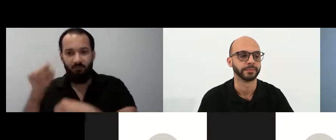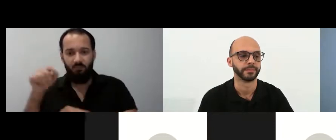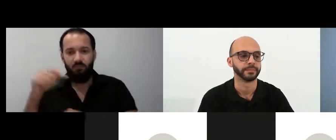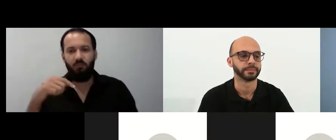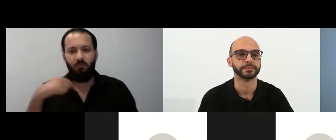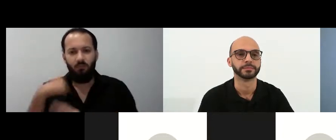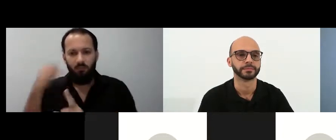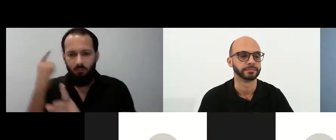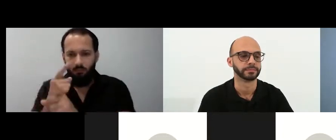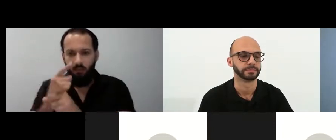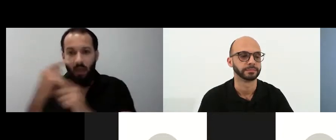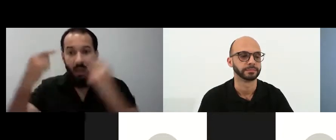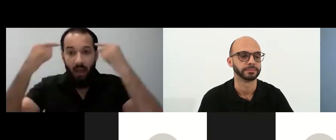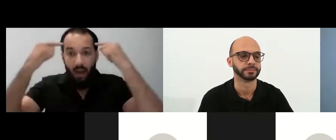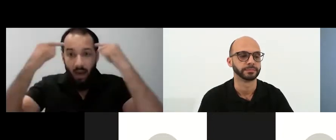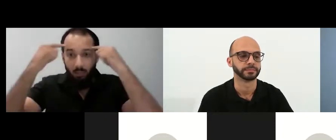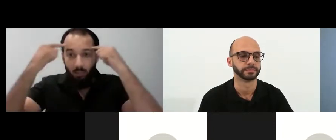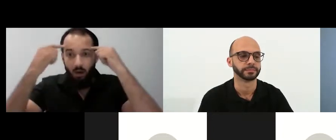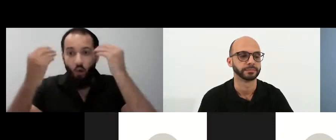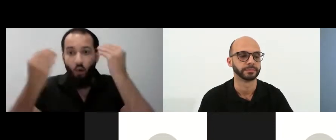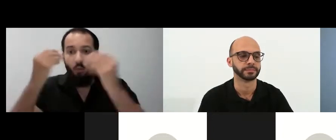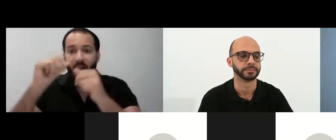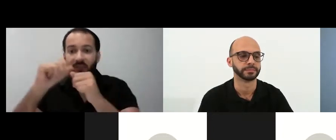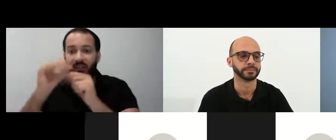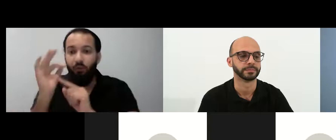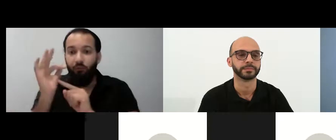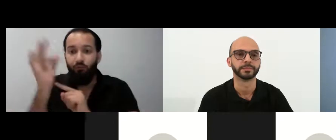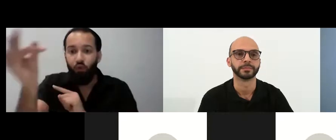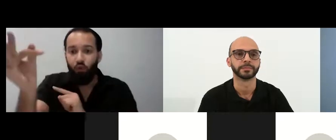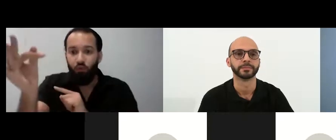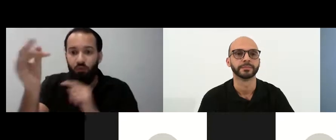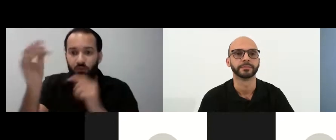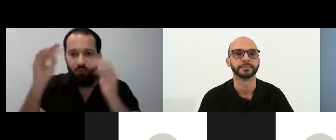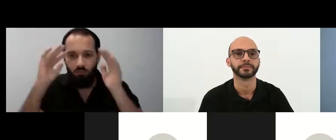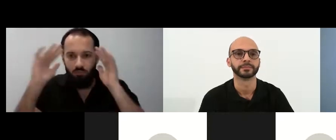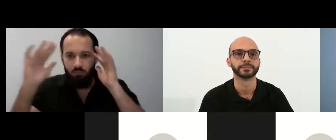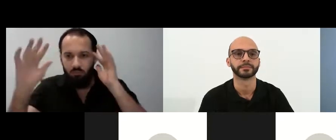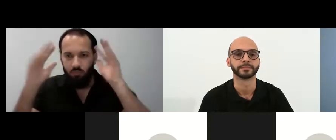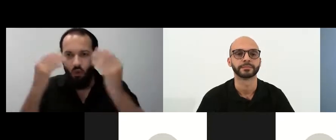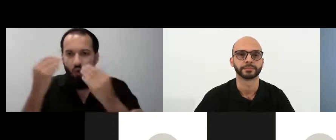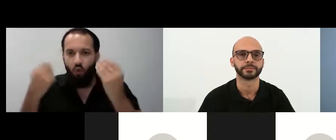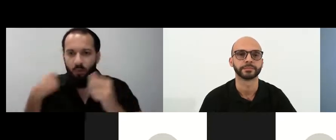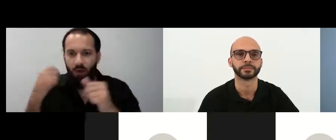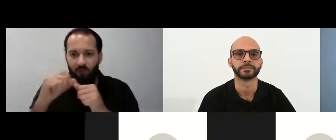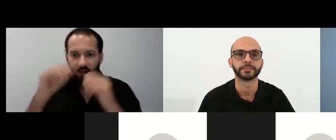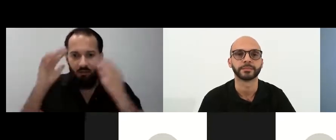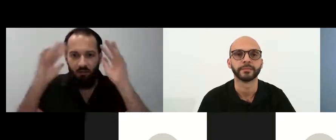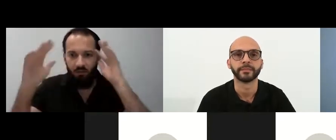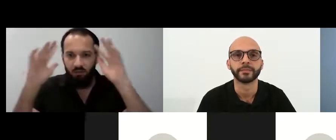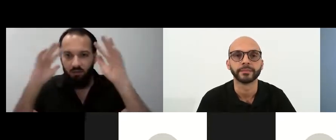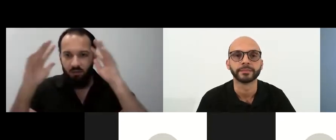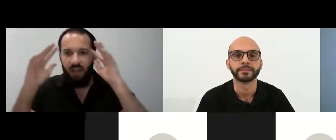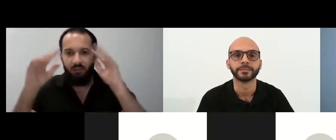pensando como seria com esse processo de pandemia e nesse momento eu pensei como seria futuramente,